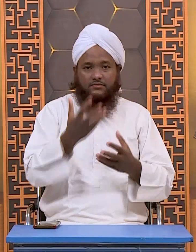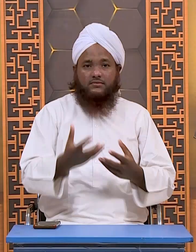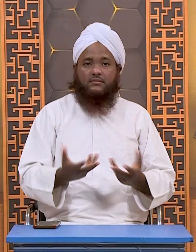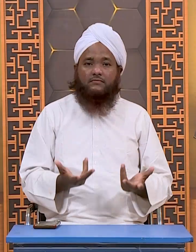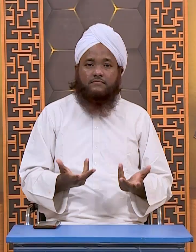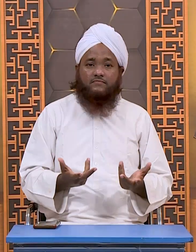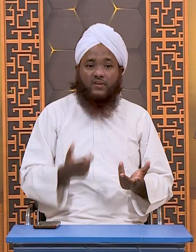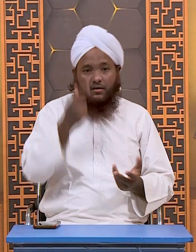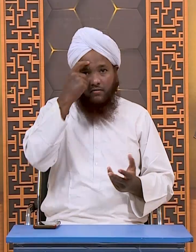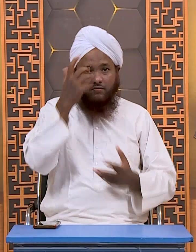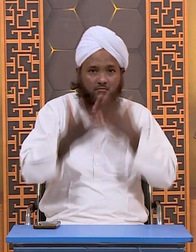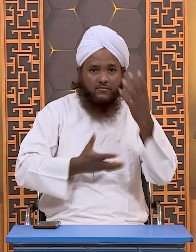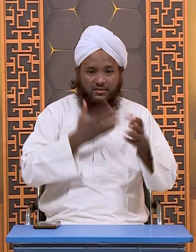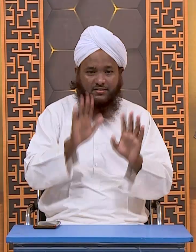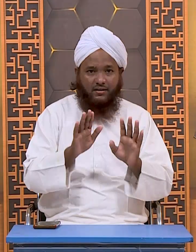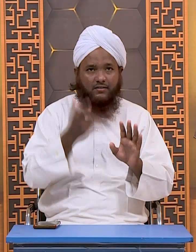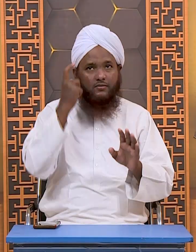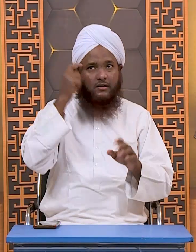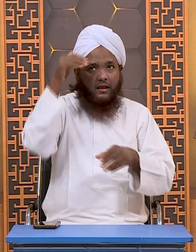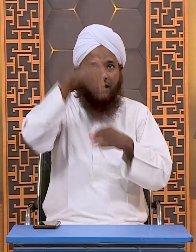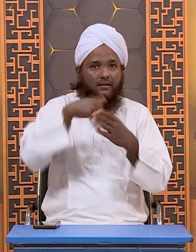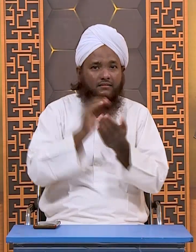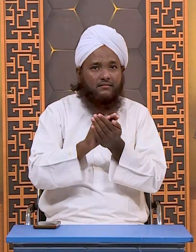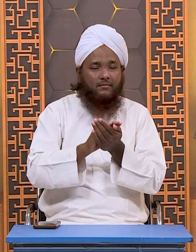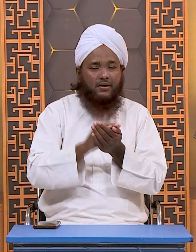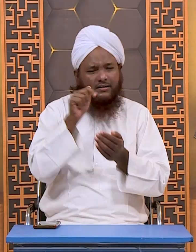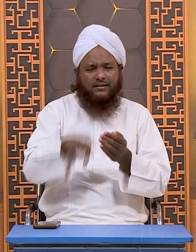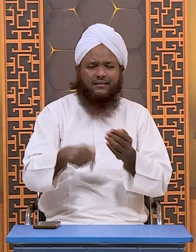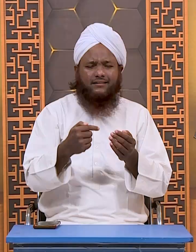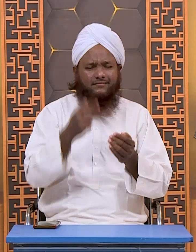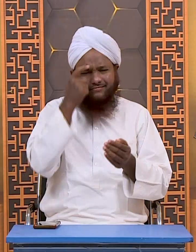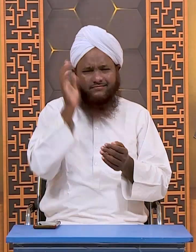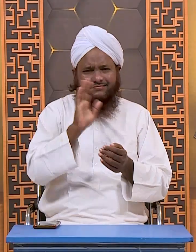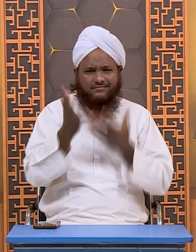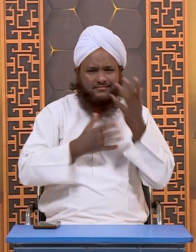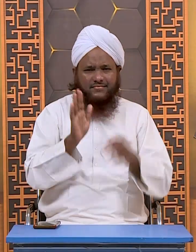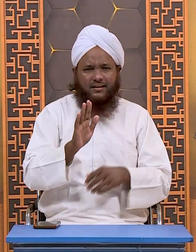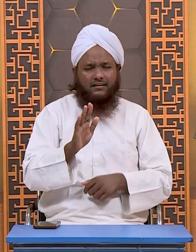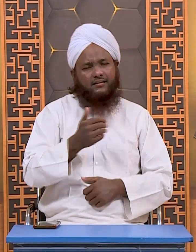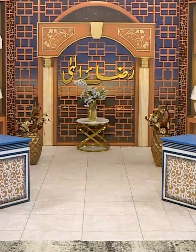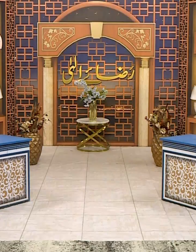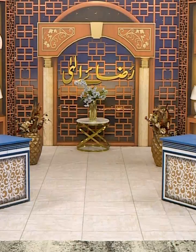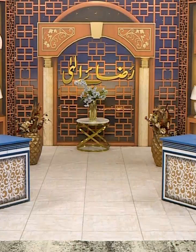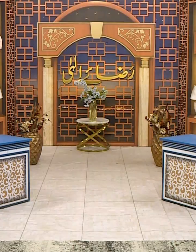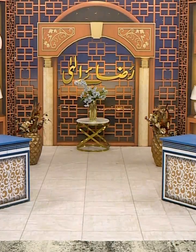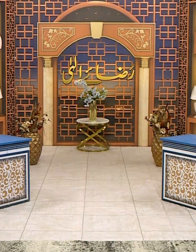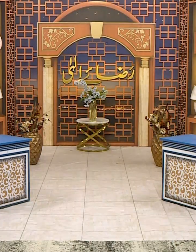جب غم آ جاتے پھر اس کے ذہن میں یہ جملہ آتا یہ وقت بھی گزر جائے گا، اس مشکل وقت میں بھی گزر جانا ہے۔ تو یہ مشکلات،